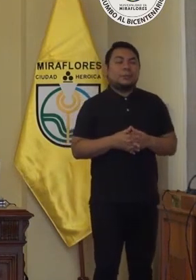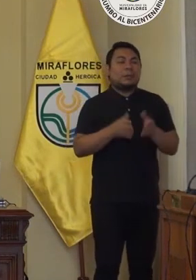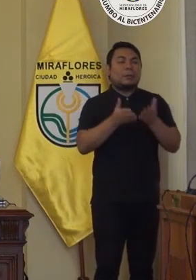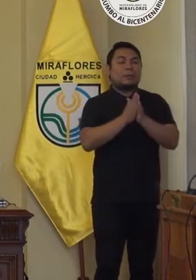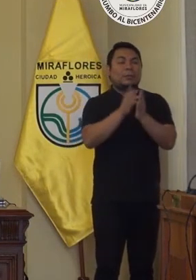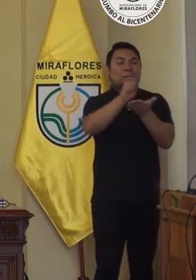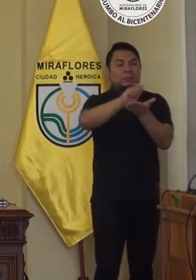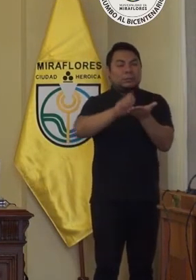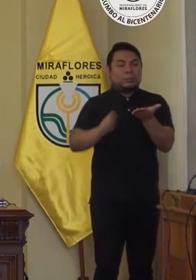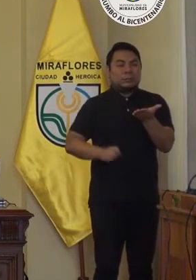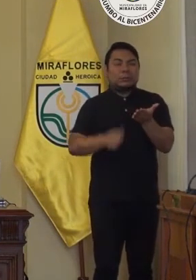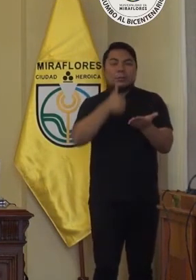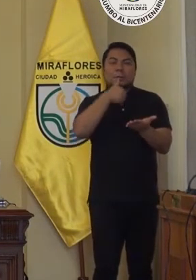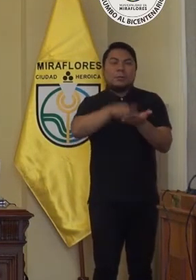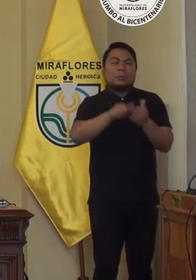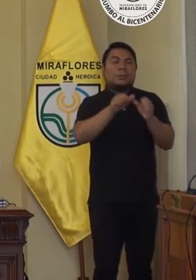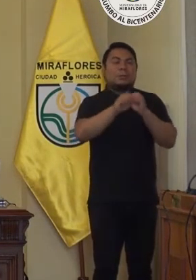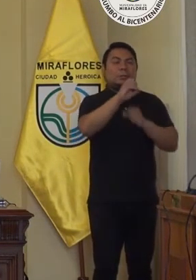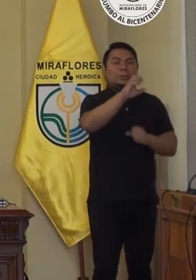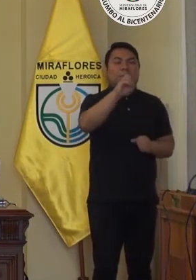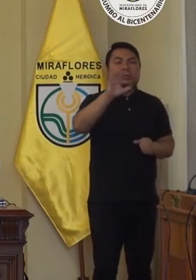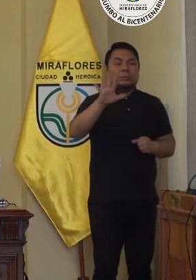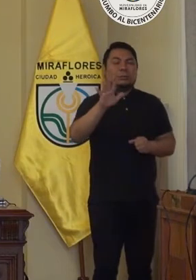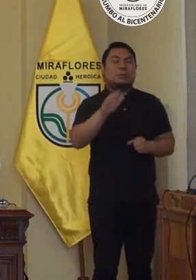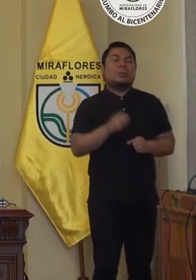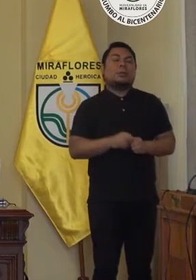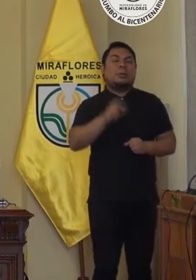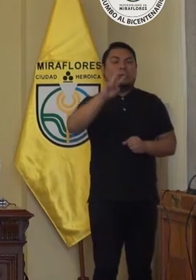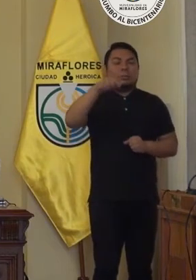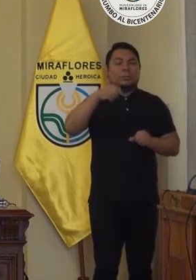Pedidos escritos. Carta número